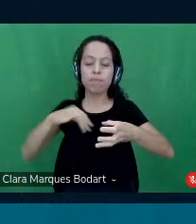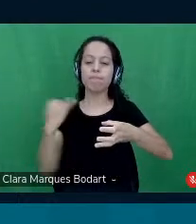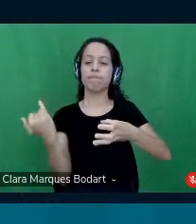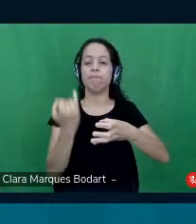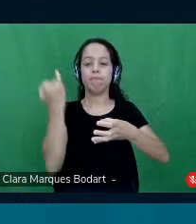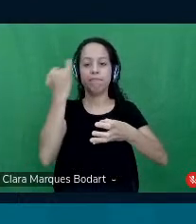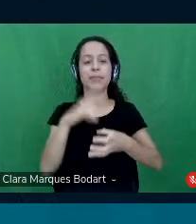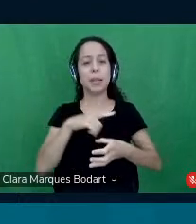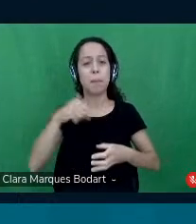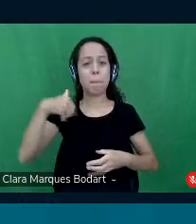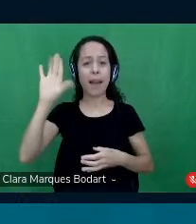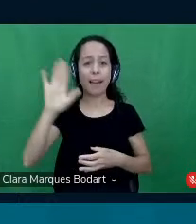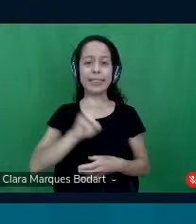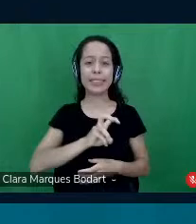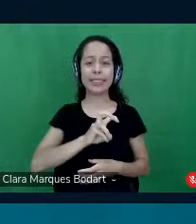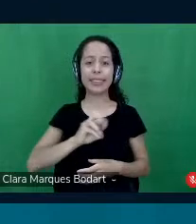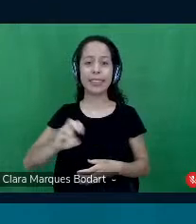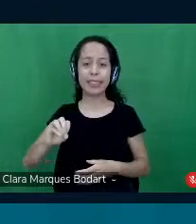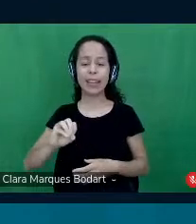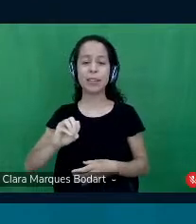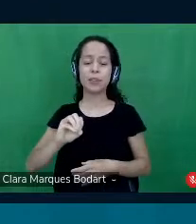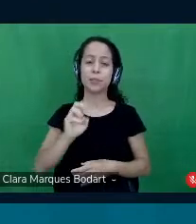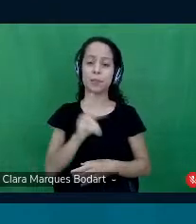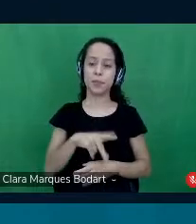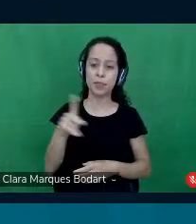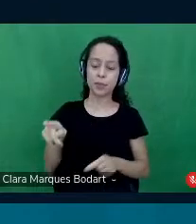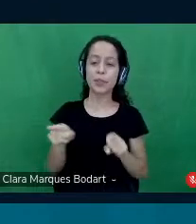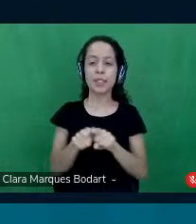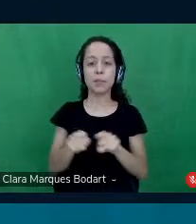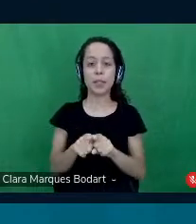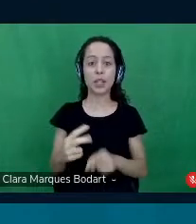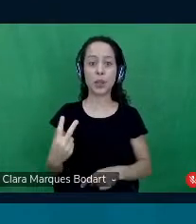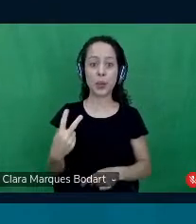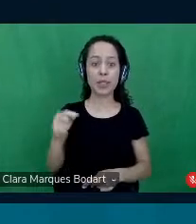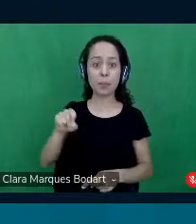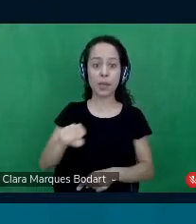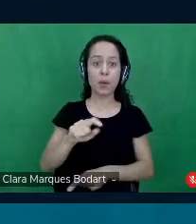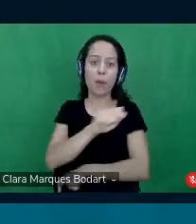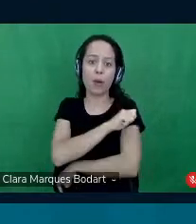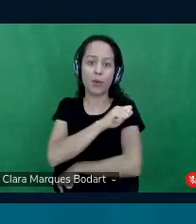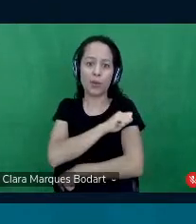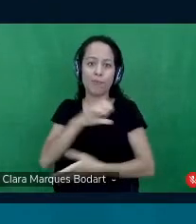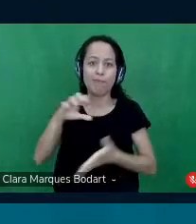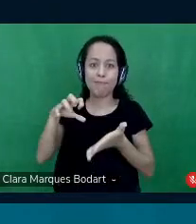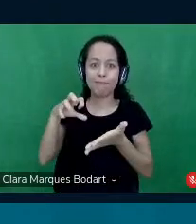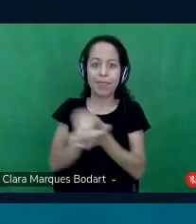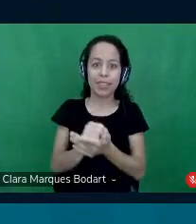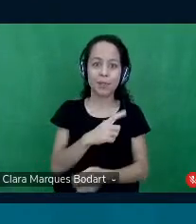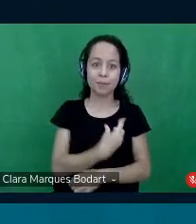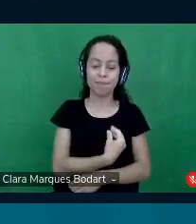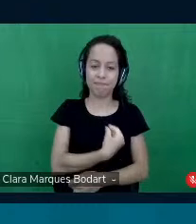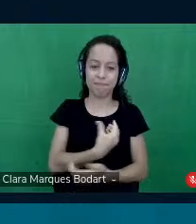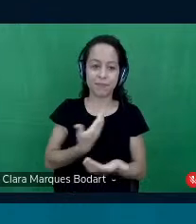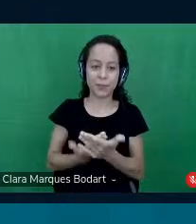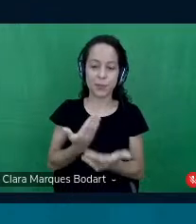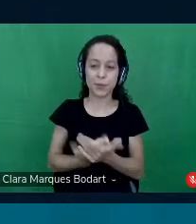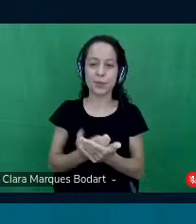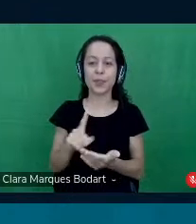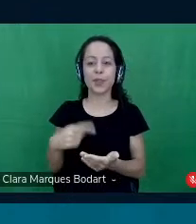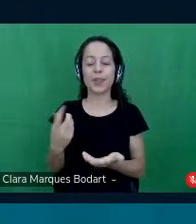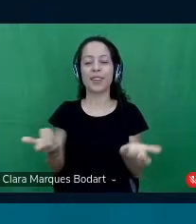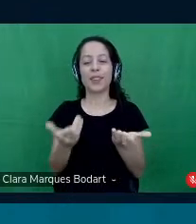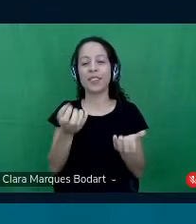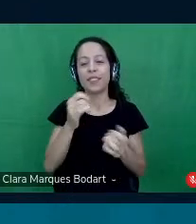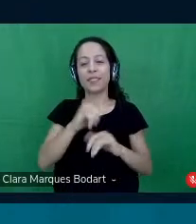500 professores, mais de 2 mil estudantes matriculados no próprio EPT, e neste momento nós damos as boas-vindas aos